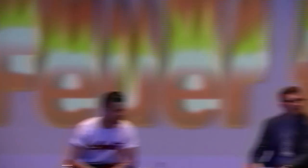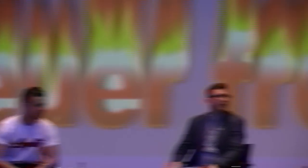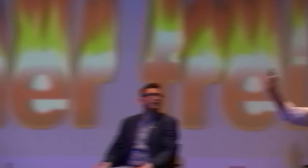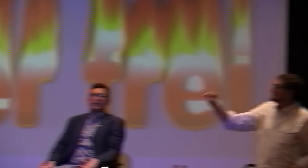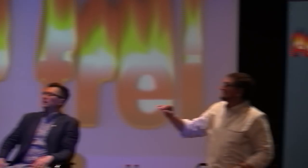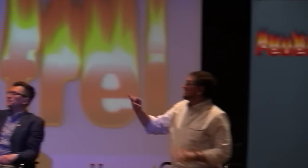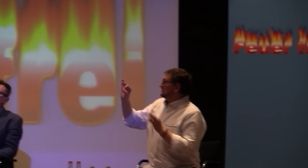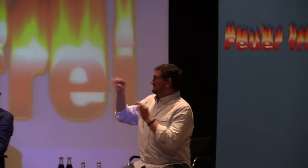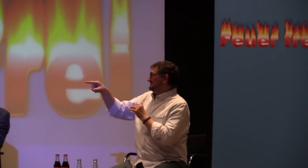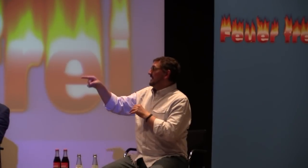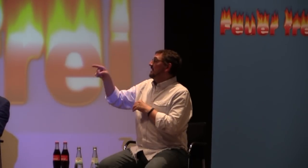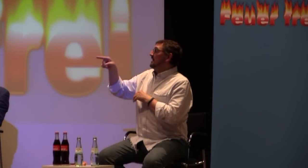nicht.